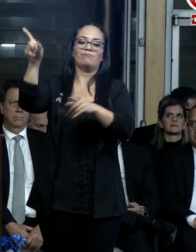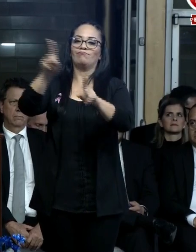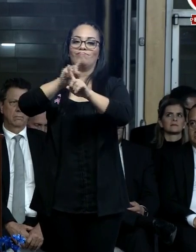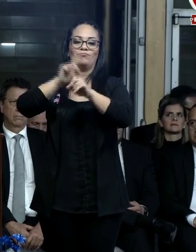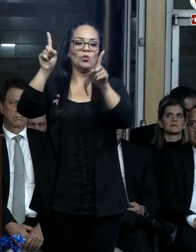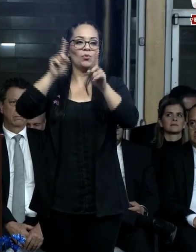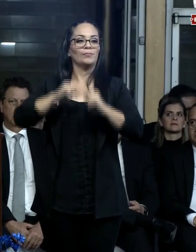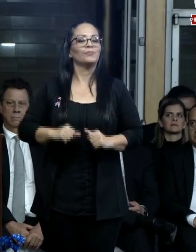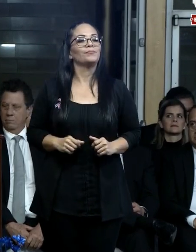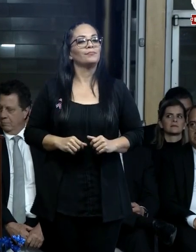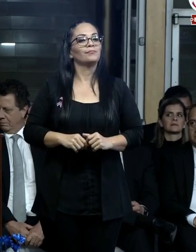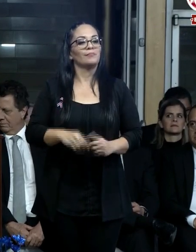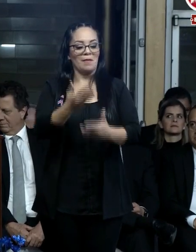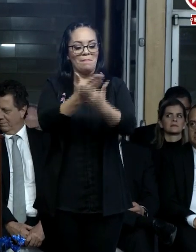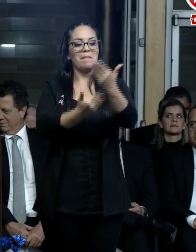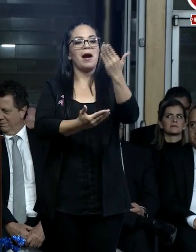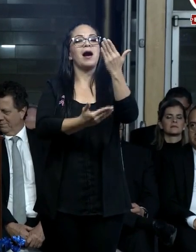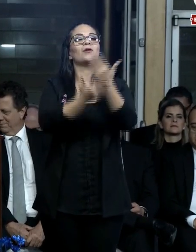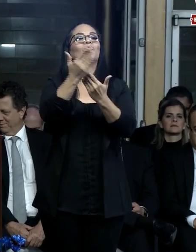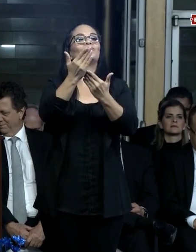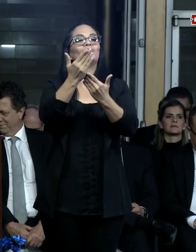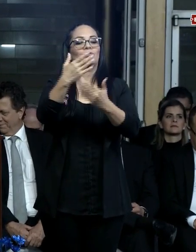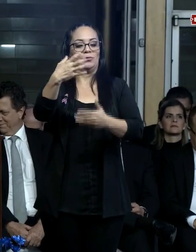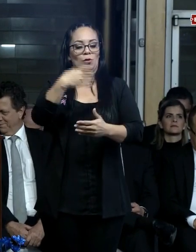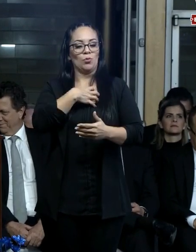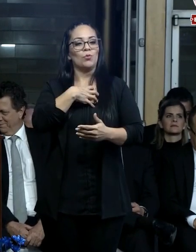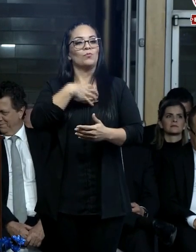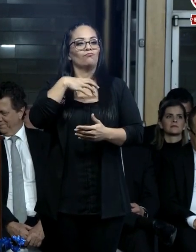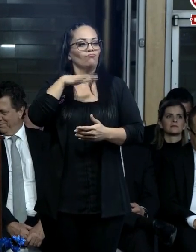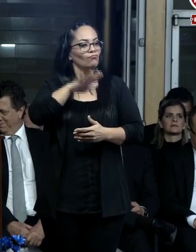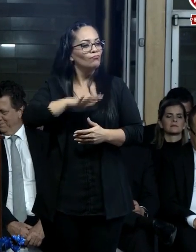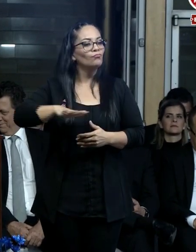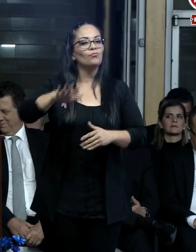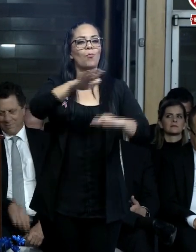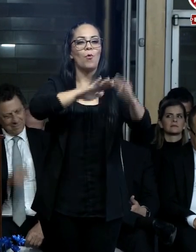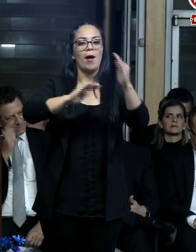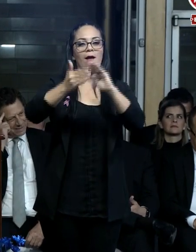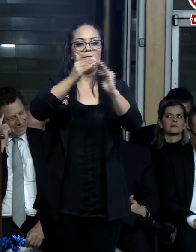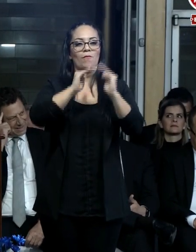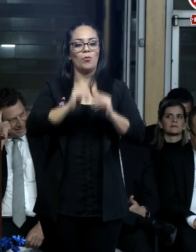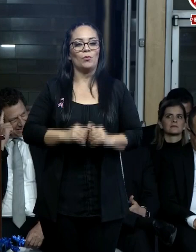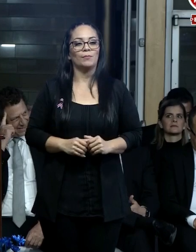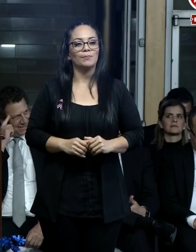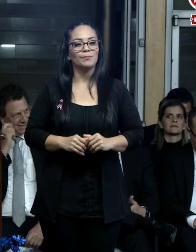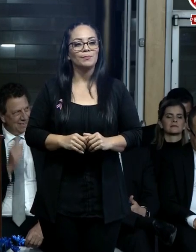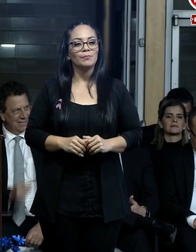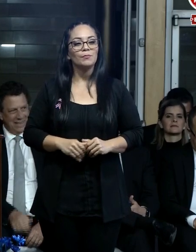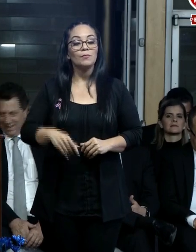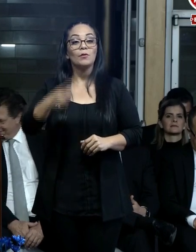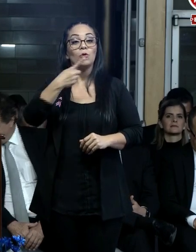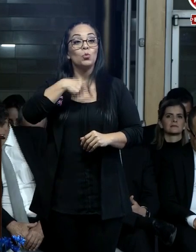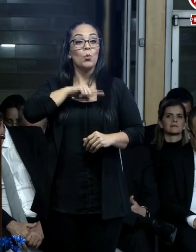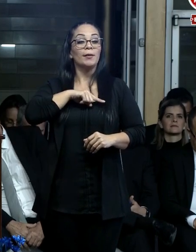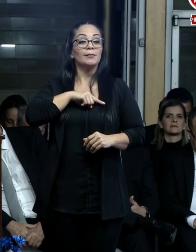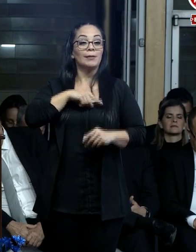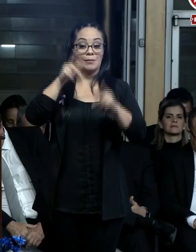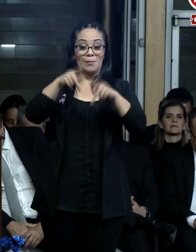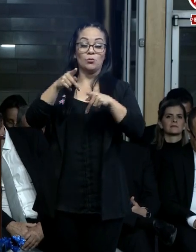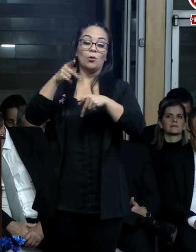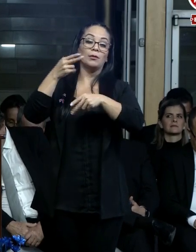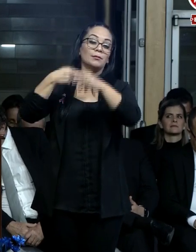España, sino en las manos de nuestro propio pueblo. Nuestros